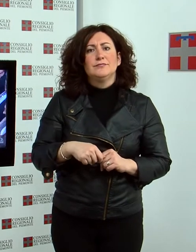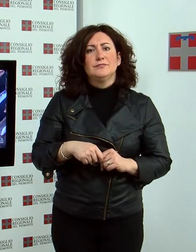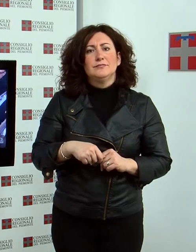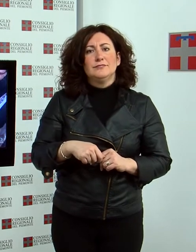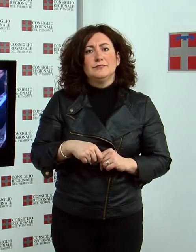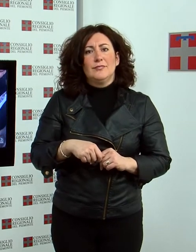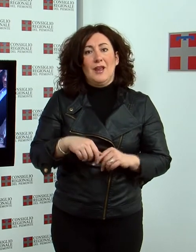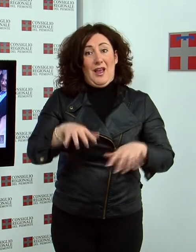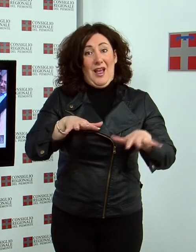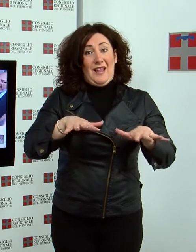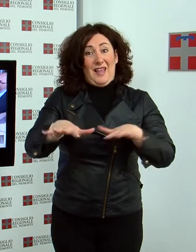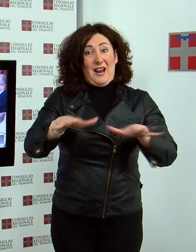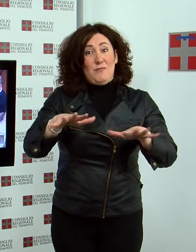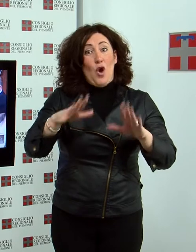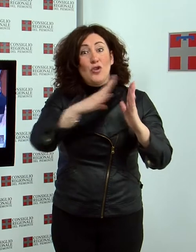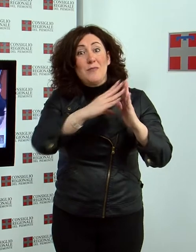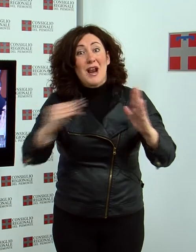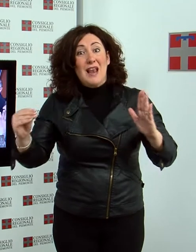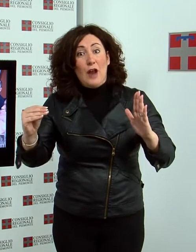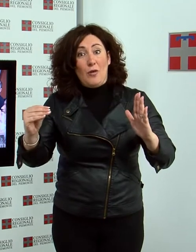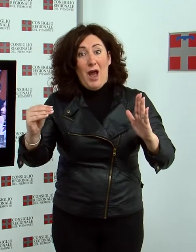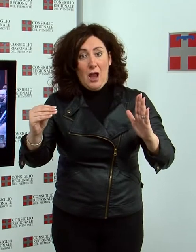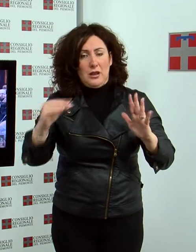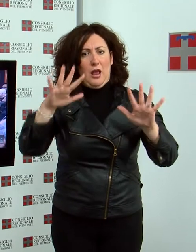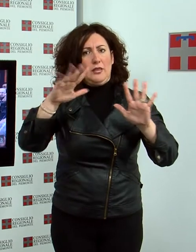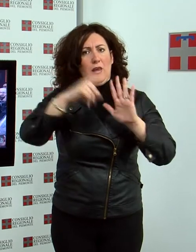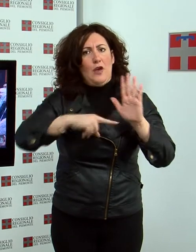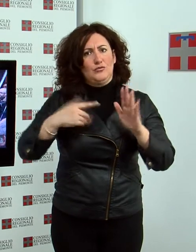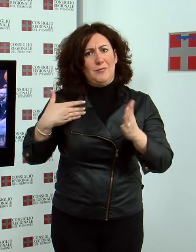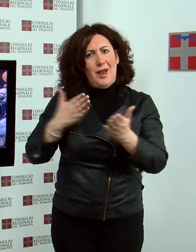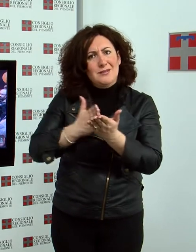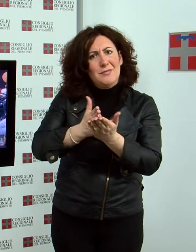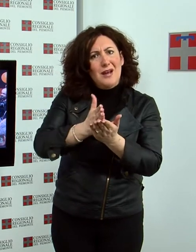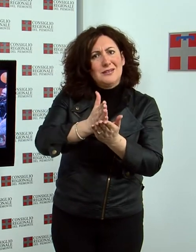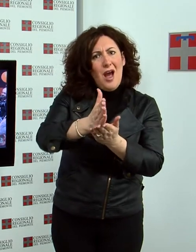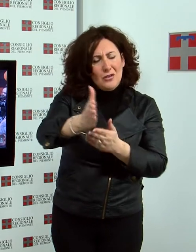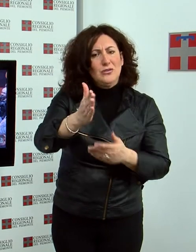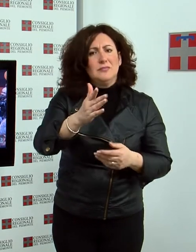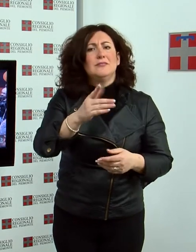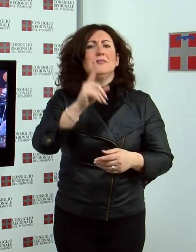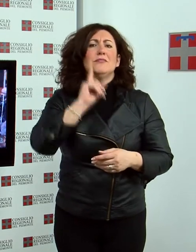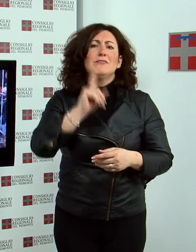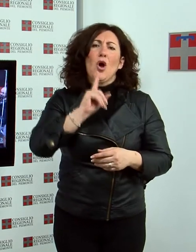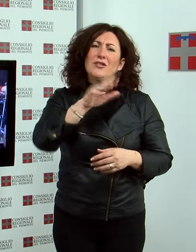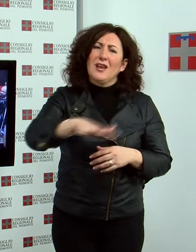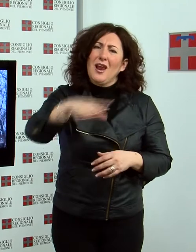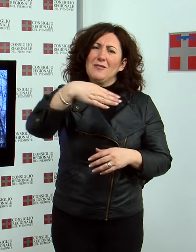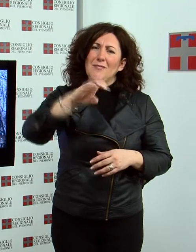dal terremoto in emilia è stata inaugurata il 23 marzo a medolla nel modenese la scuola per l'infanzia costruita grazie all'impegno di